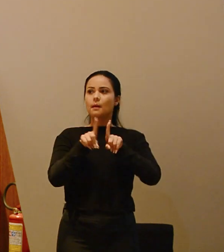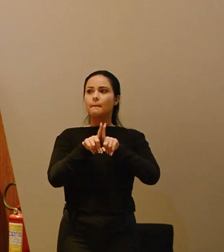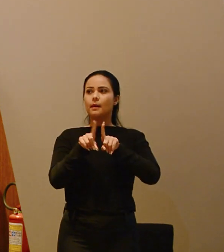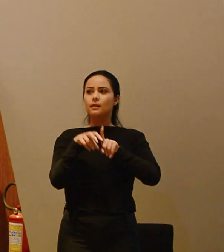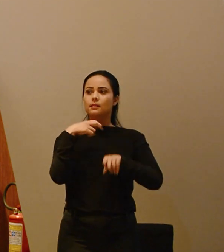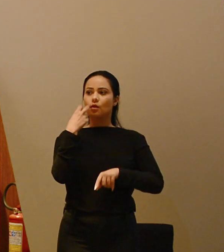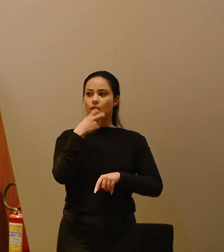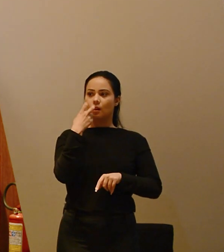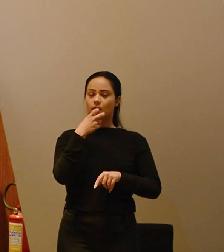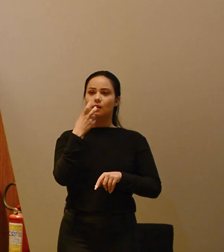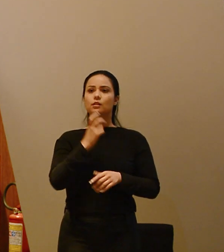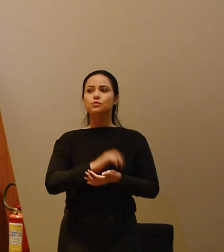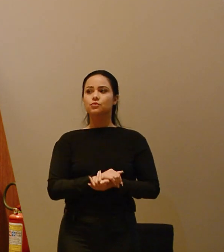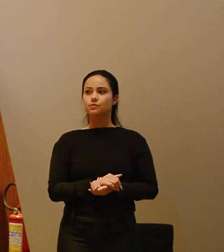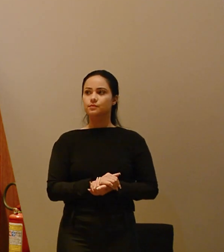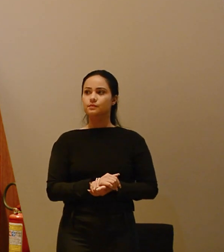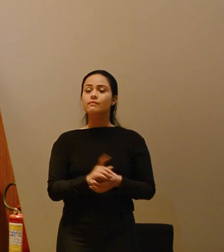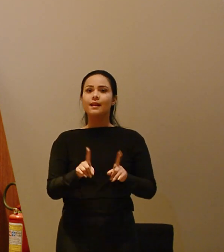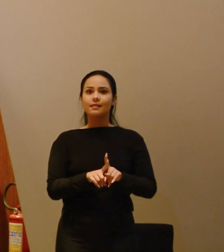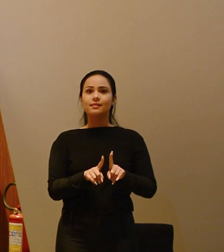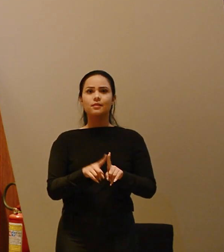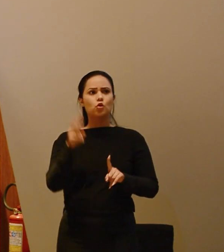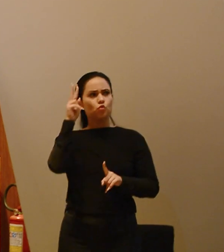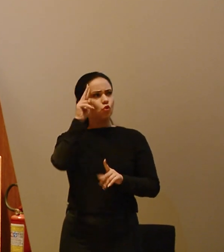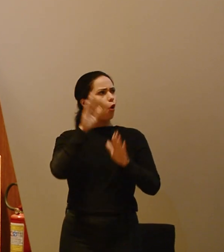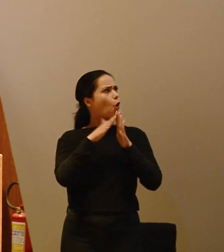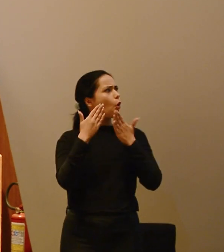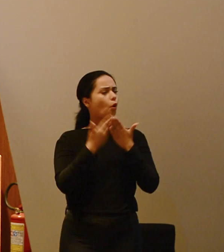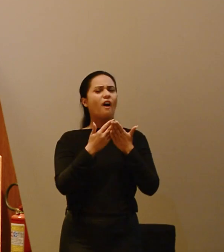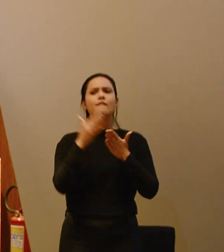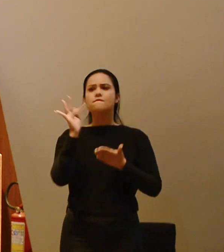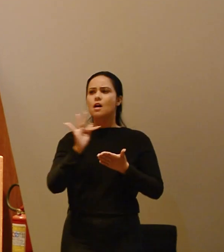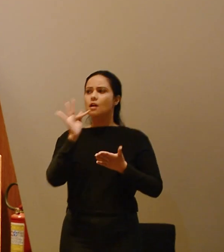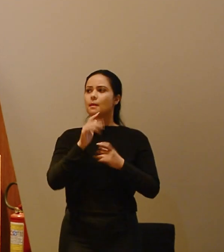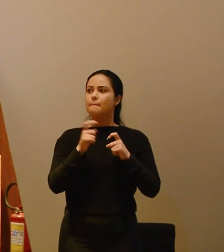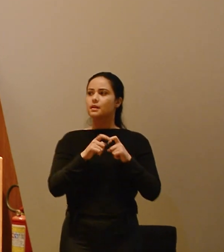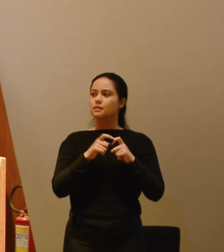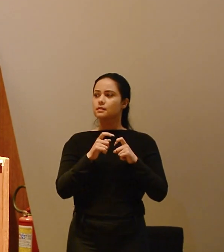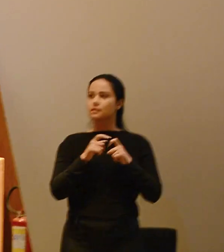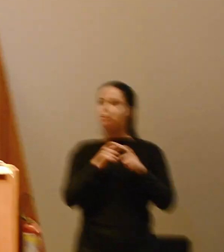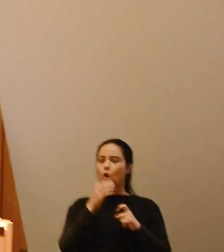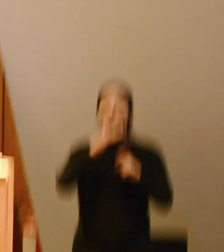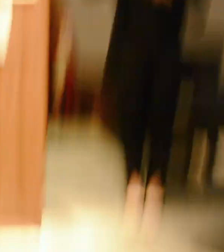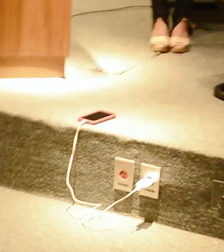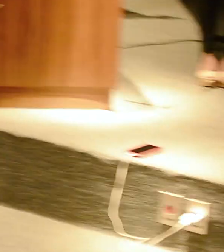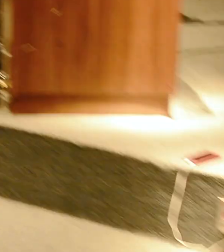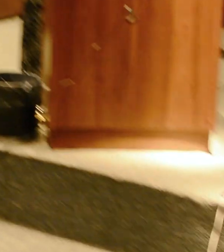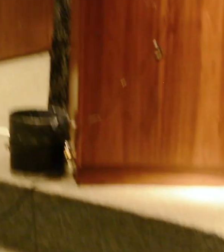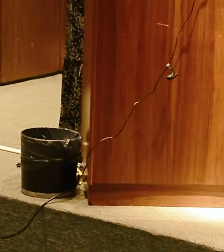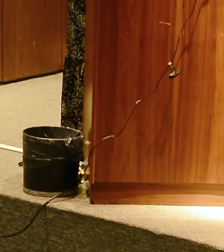binauralidade. Ela tem um histórico acadêmico na Faculdade de Medicina, Universidade de Cuiabá,